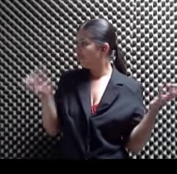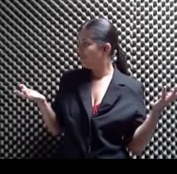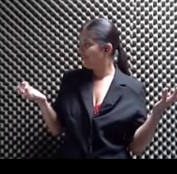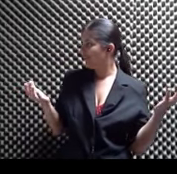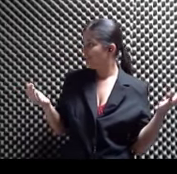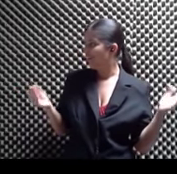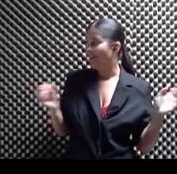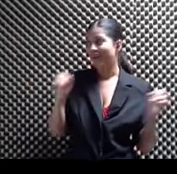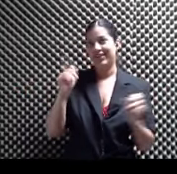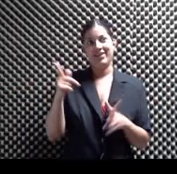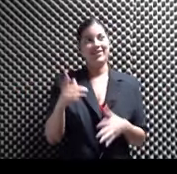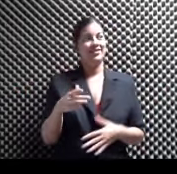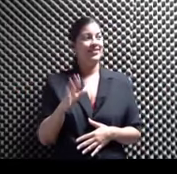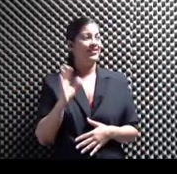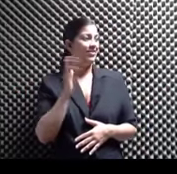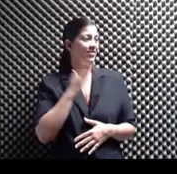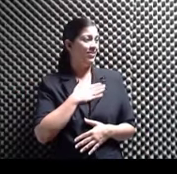volvió.